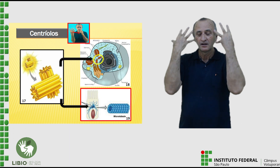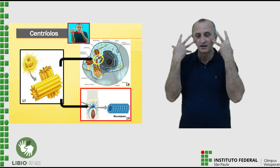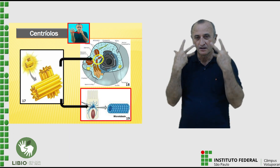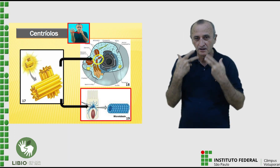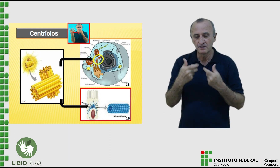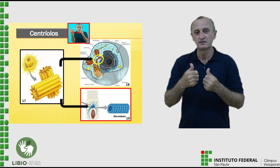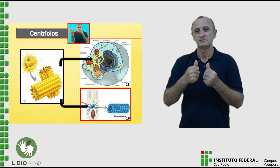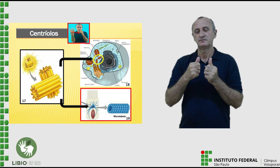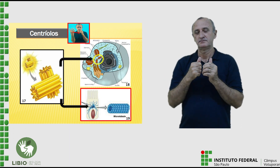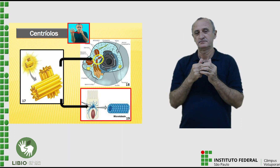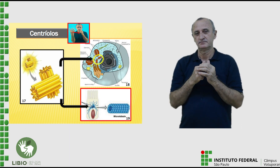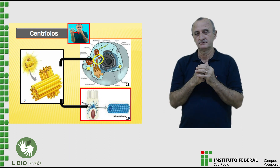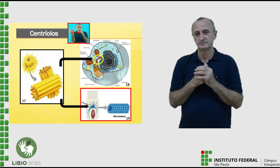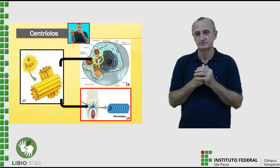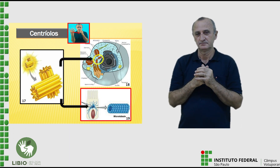animais.